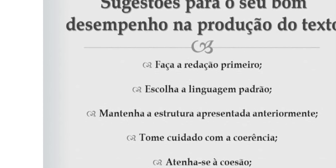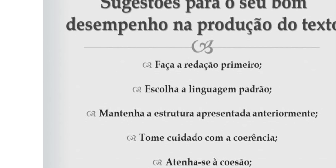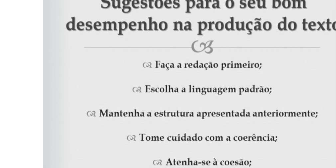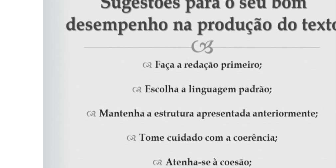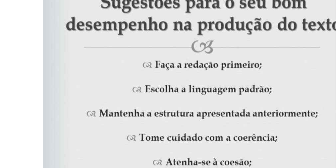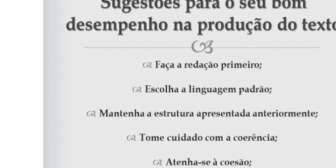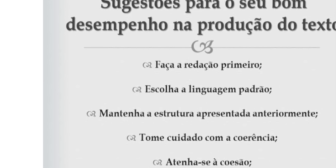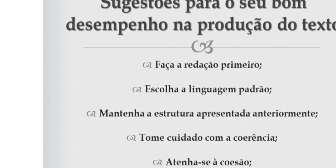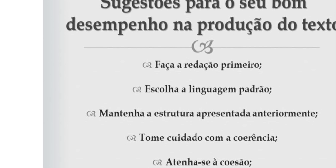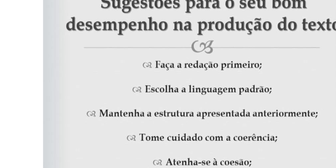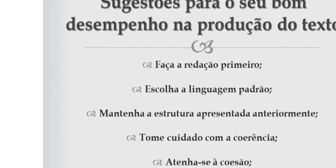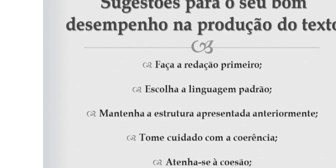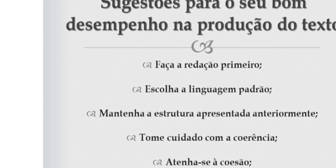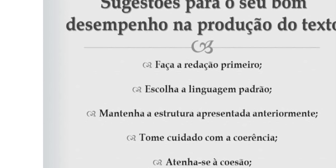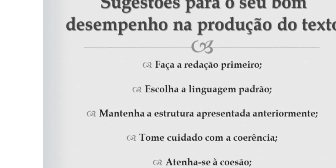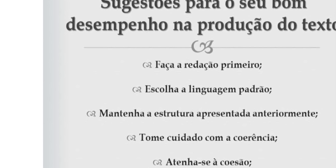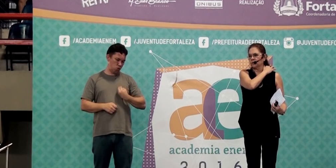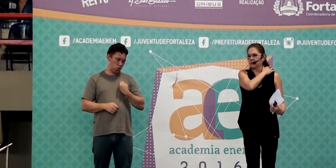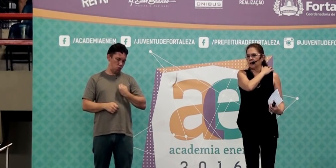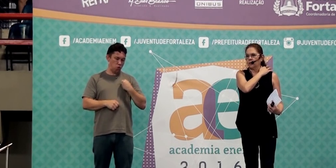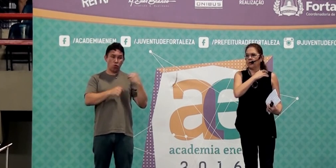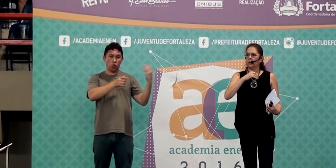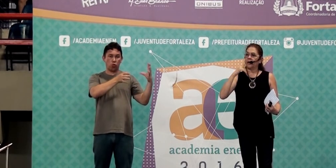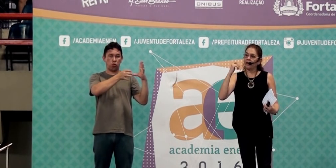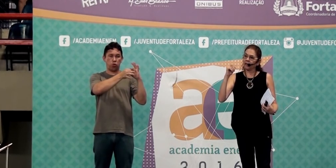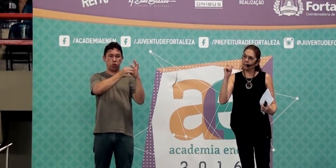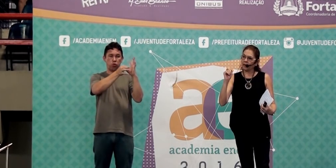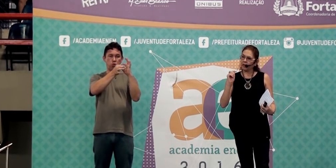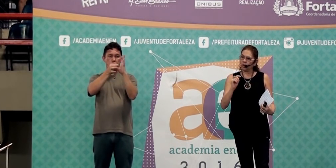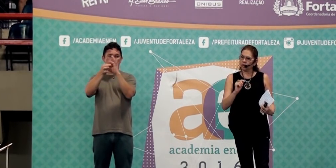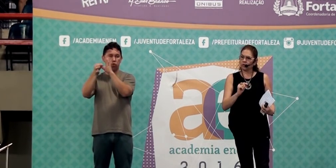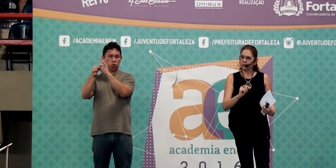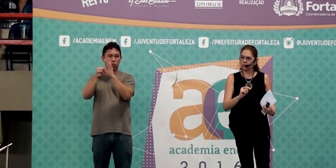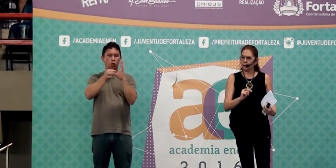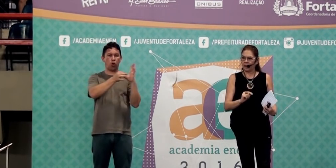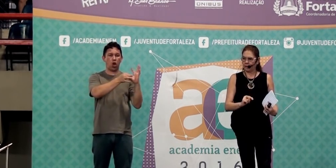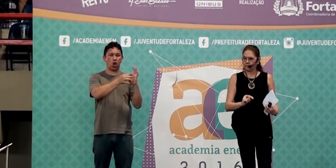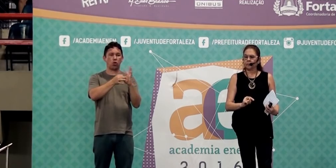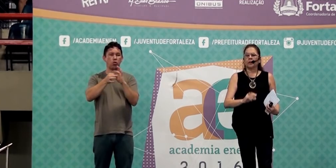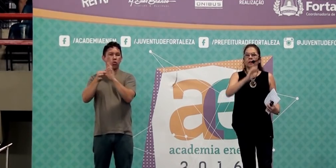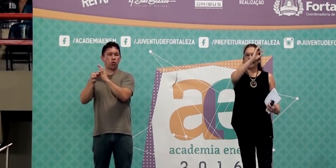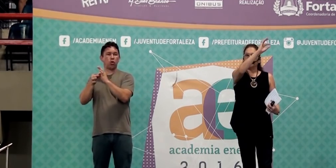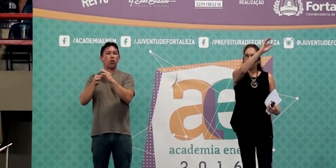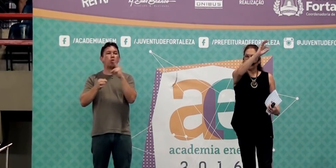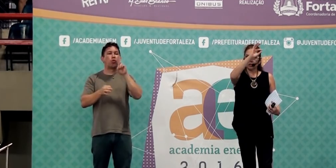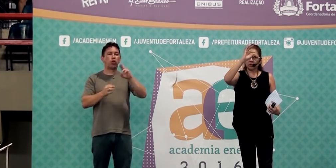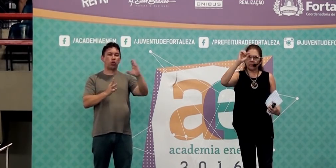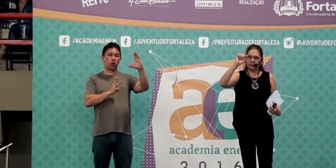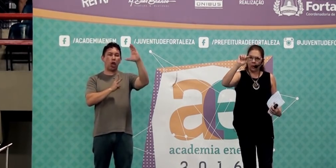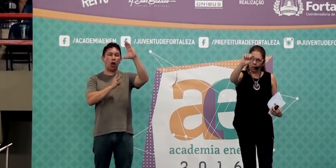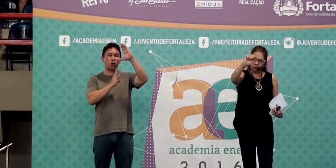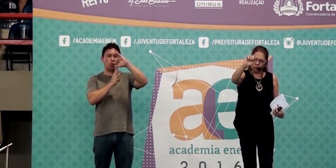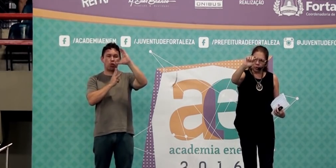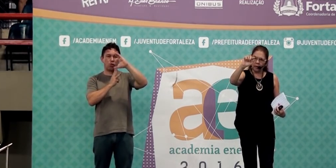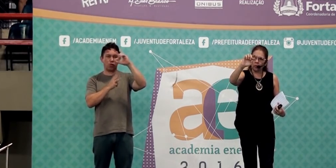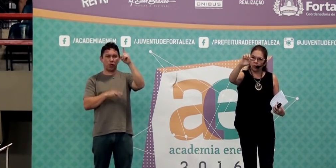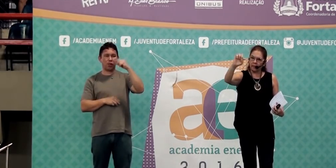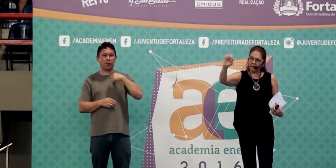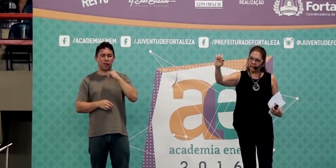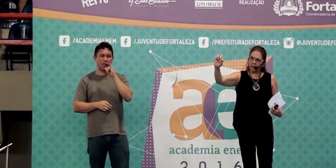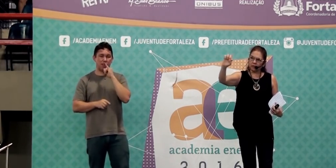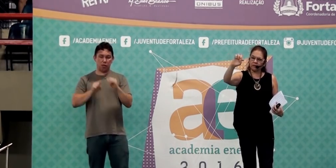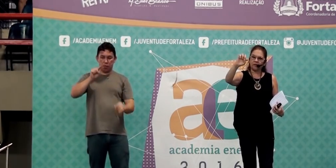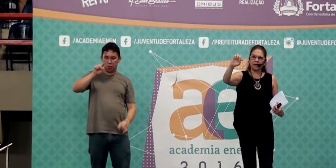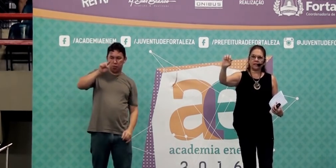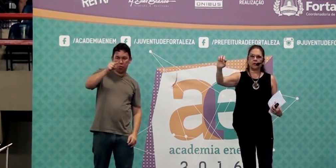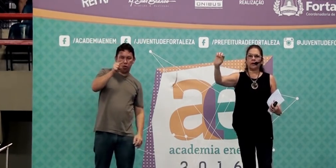Atenha-se à coesão. Coesão é a conjunção. Eu relembrei hoje muito bem. Depois de ponto, eu